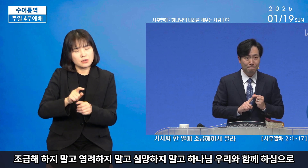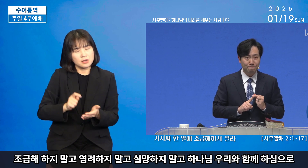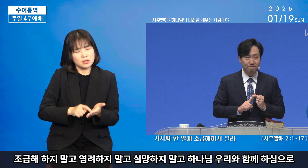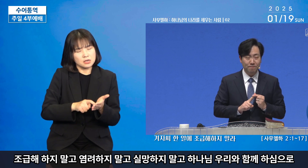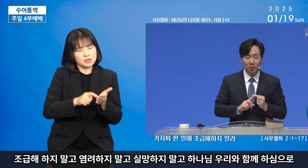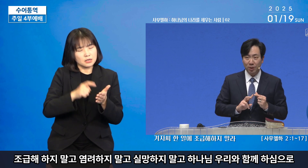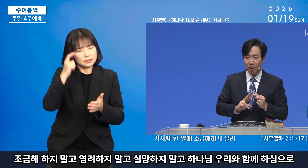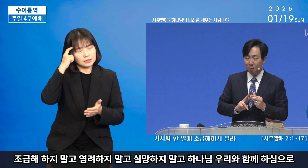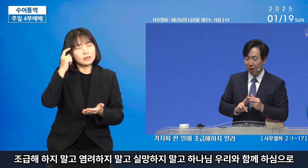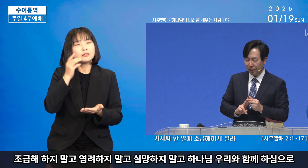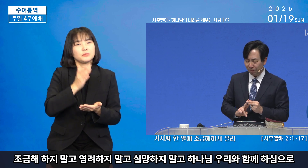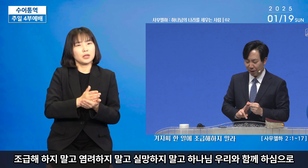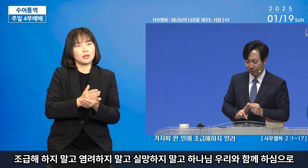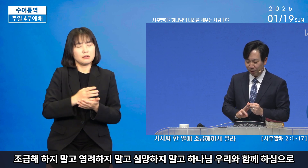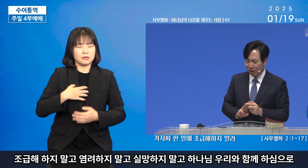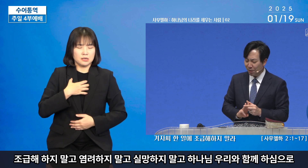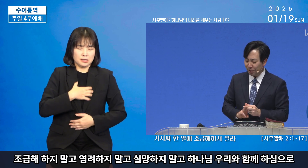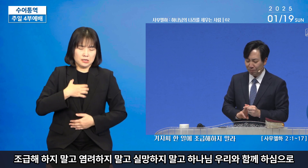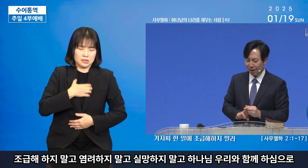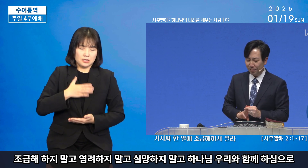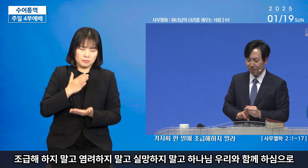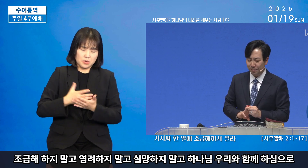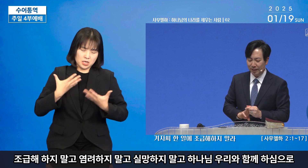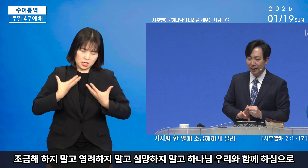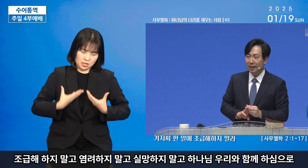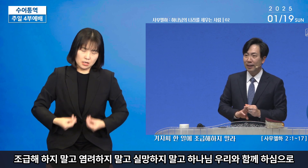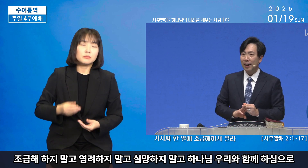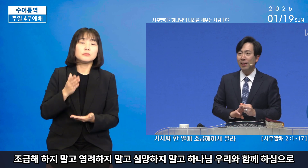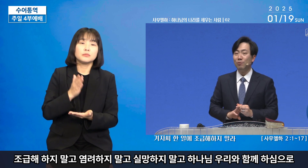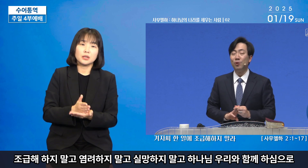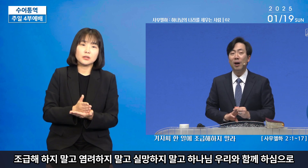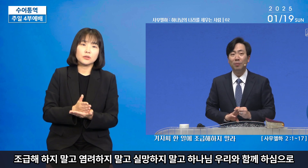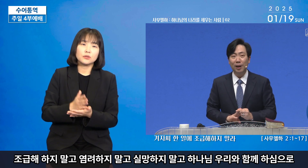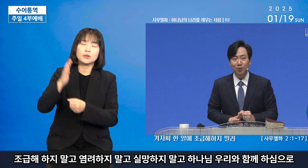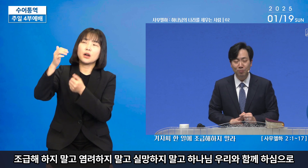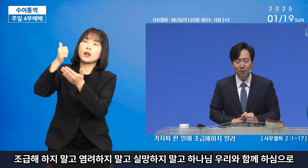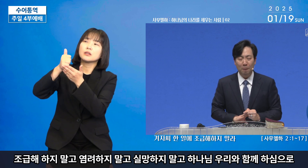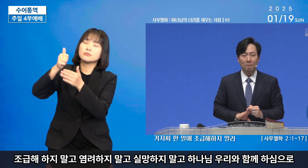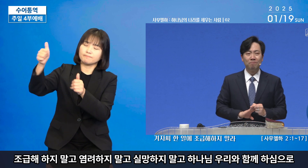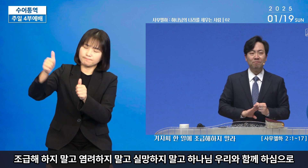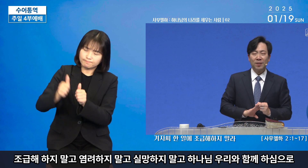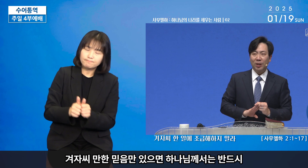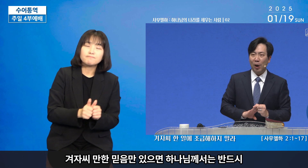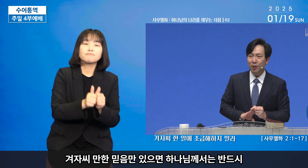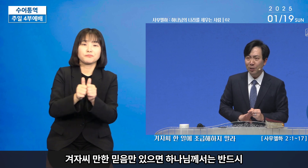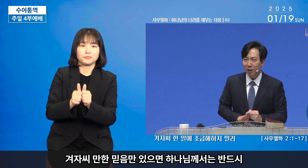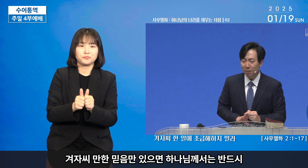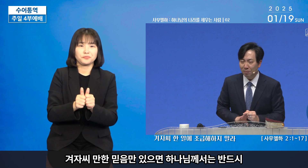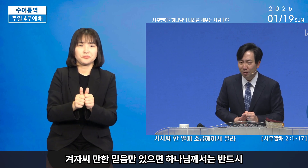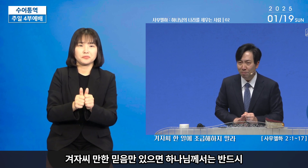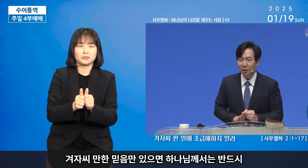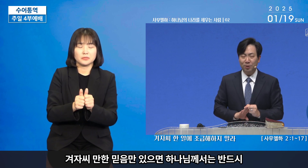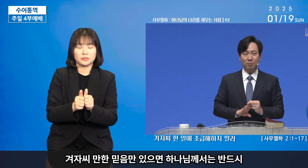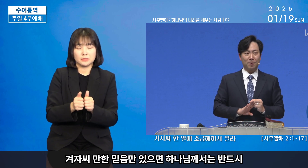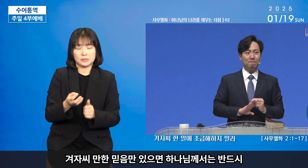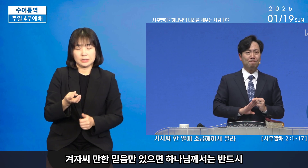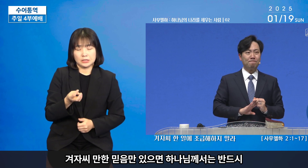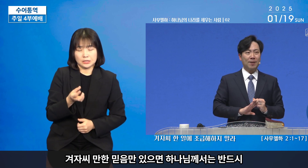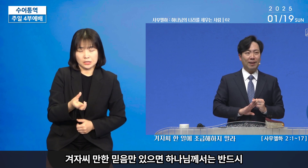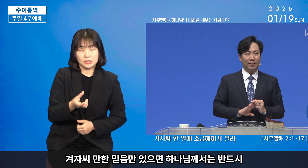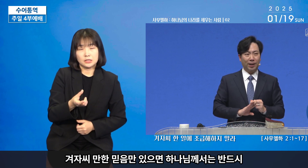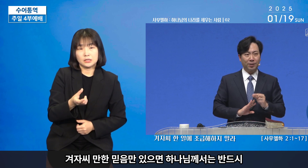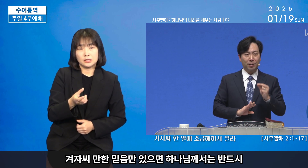말고, 염려하지 말고, 실망하지 말고 하나님이 우리와 함께 하심으로 겨자씨만한 믿음만